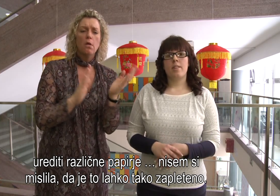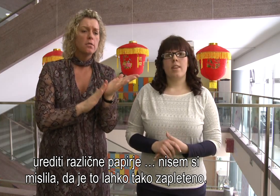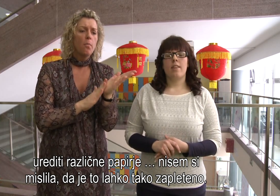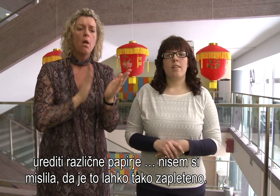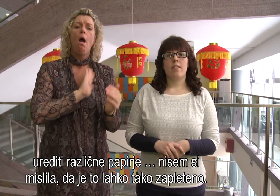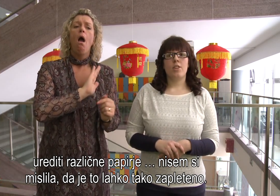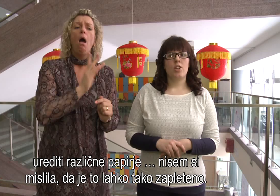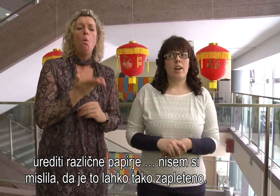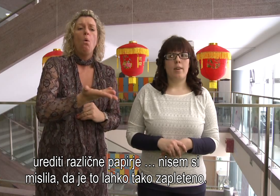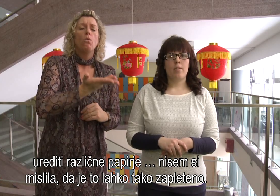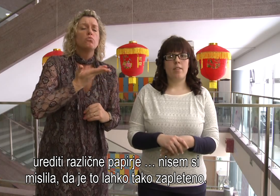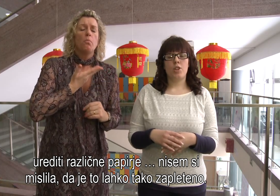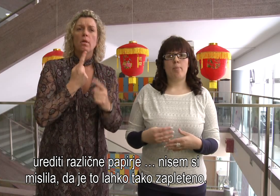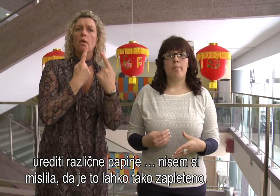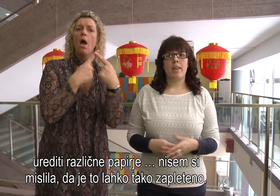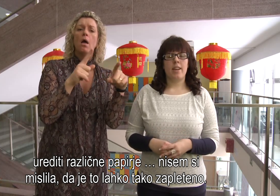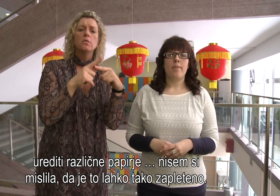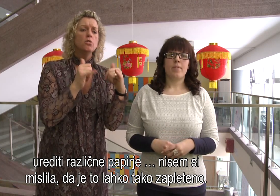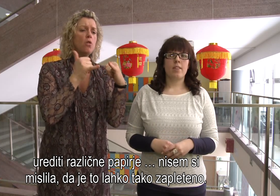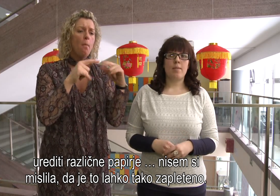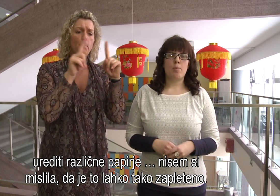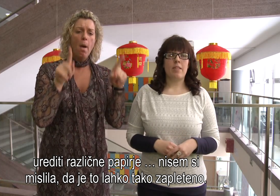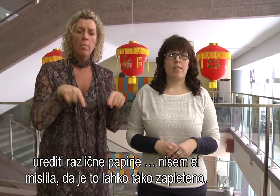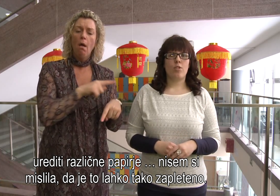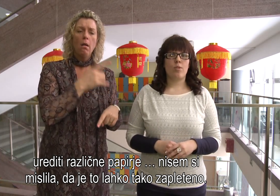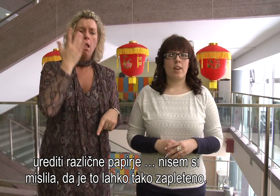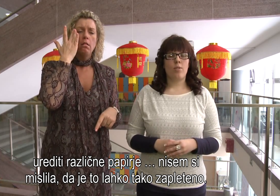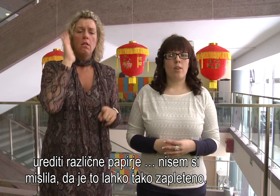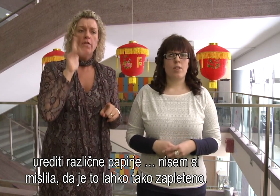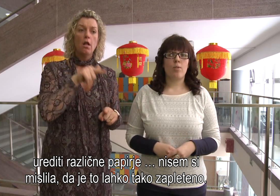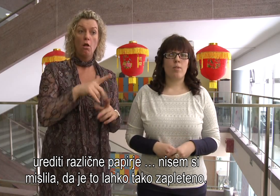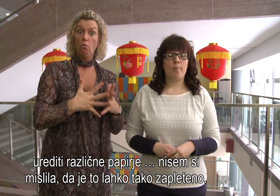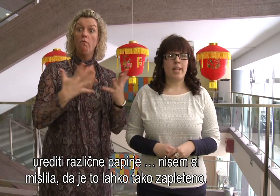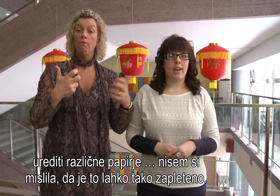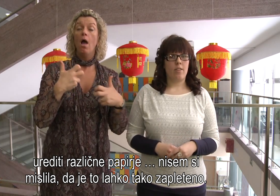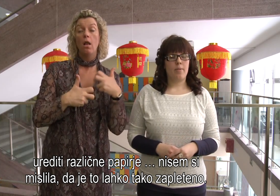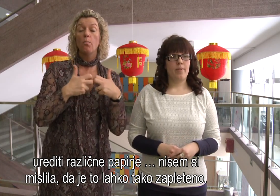pridobiti različne papirje. Nisem si mislila, da je to lahko tako zapleteno.